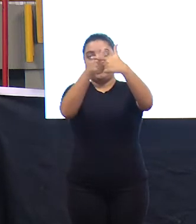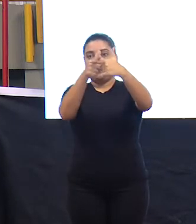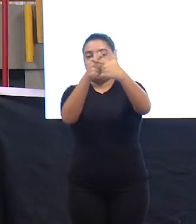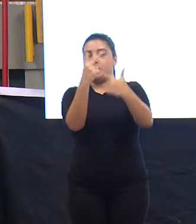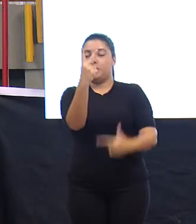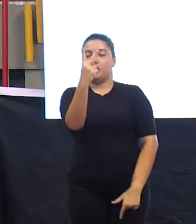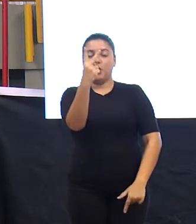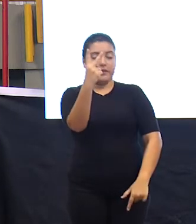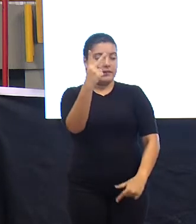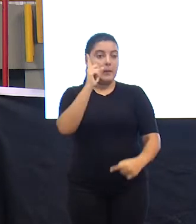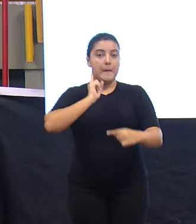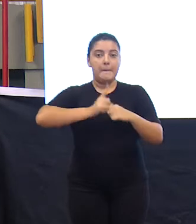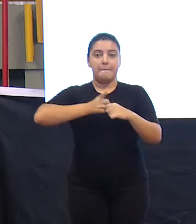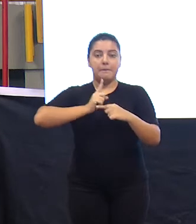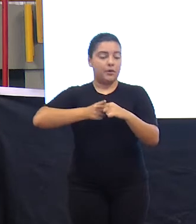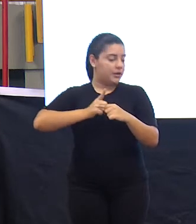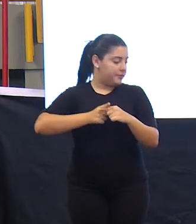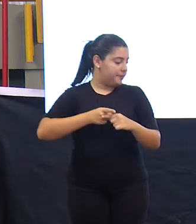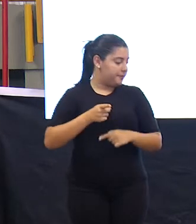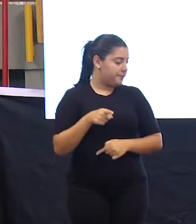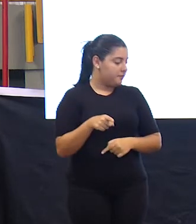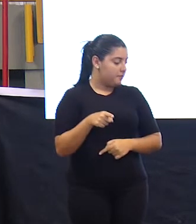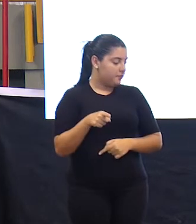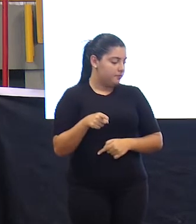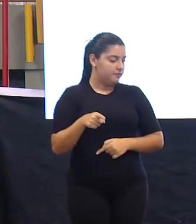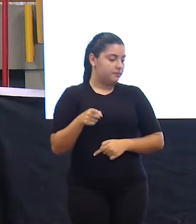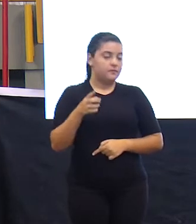cima. E o que é 63 sobre 100?